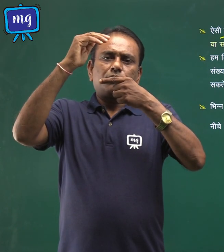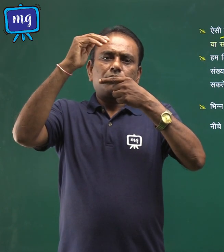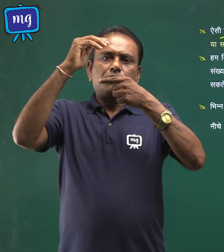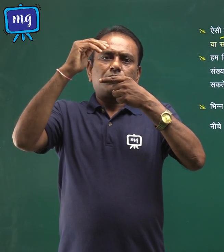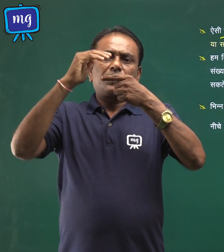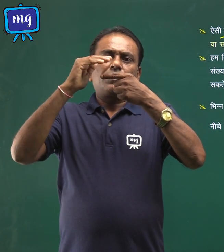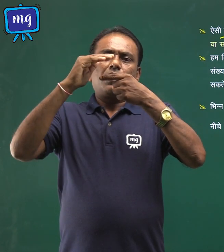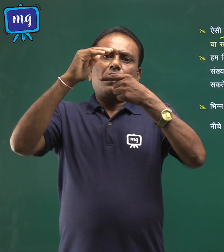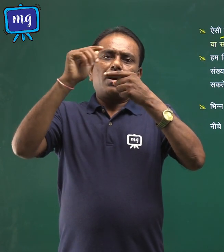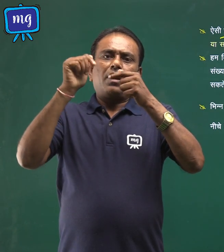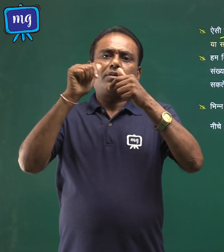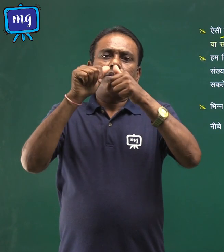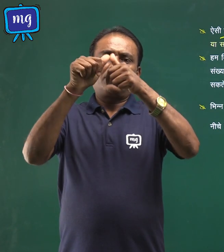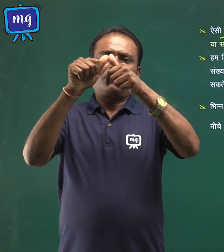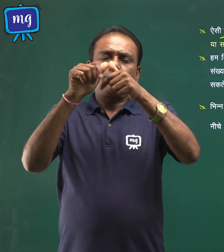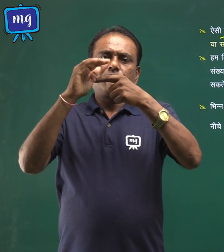अंश